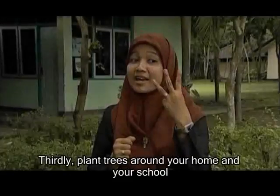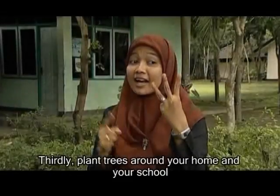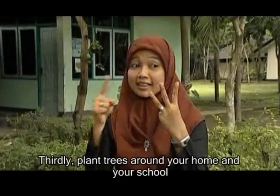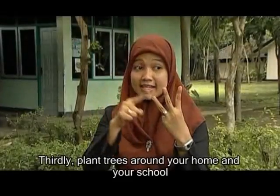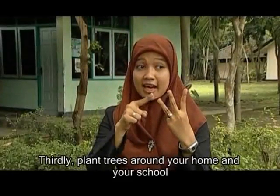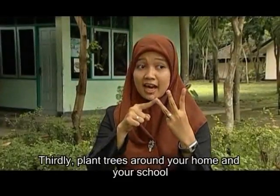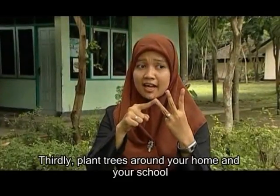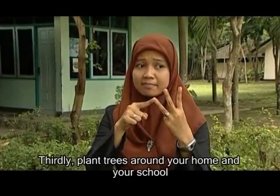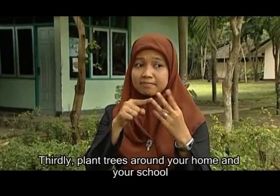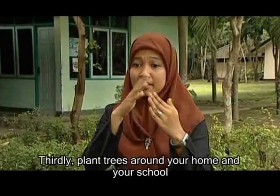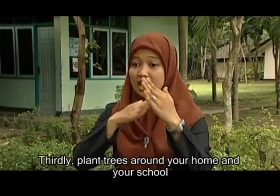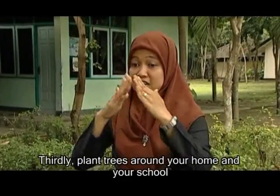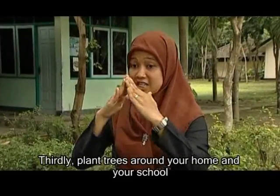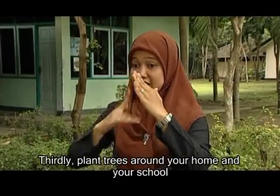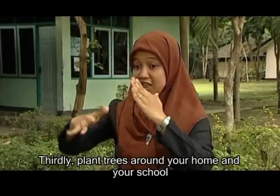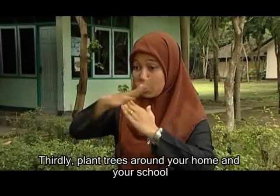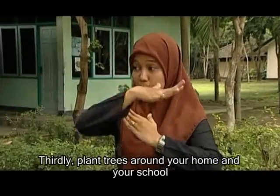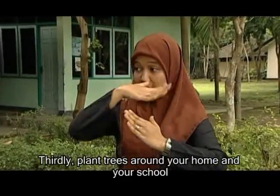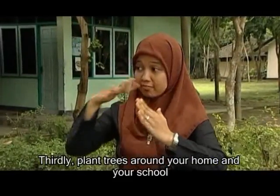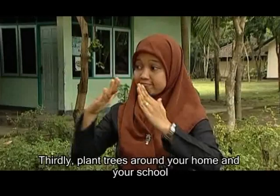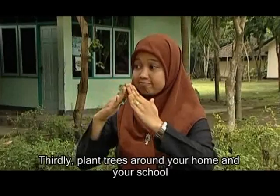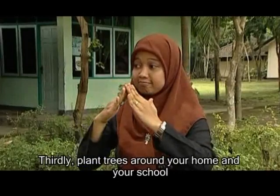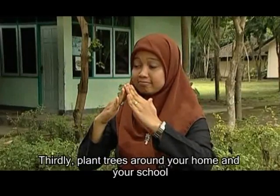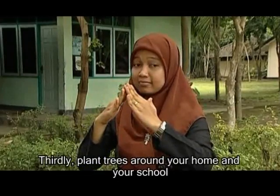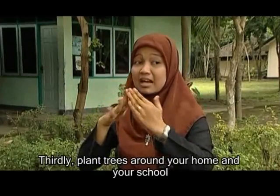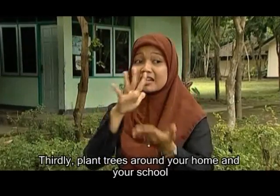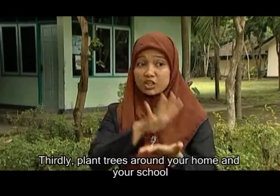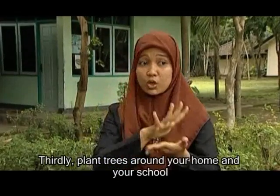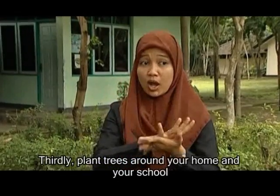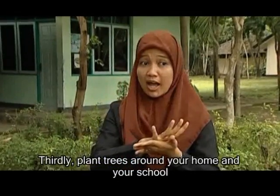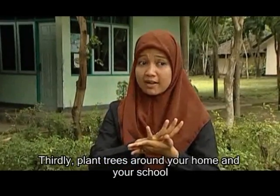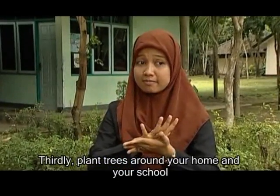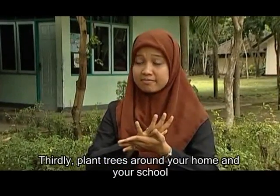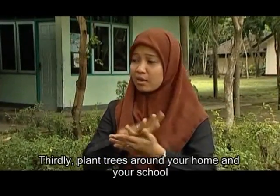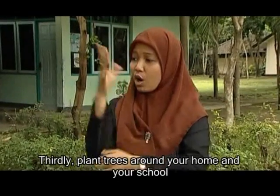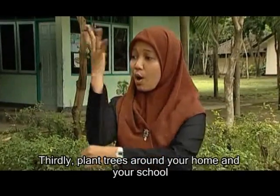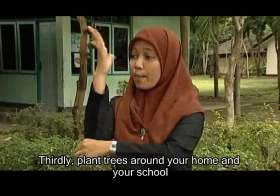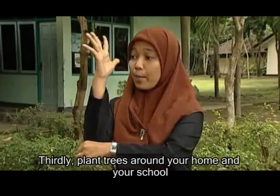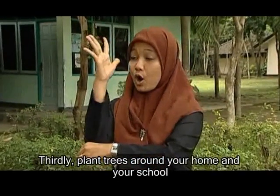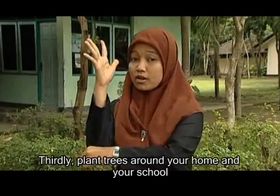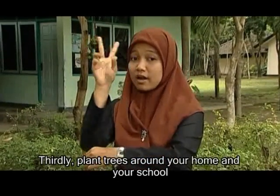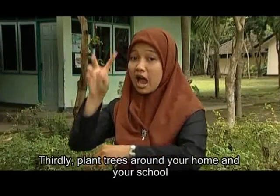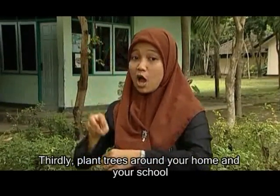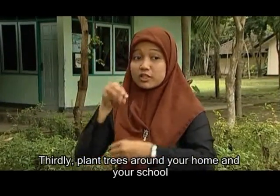Yang ketiga, di sekitar rumah dan sekolah, pohon harus